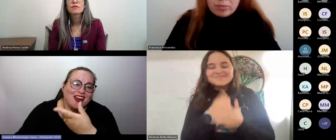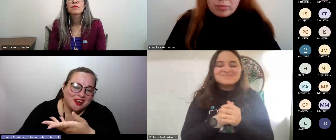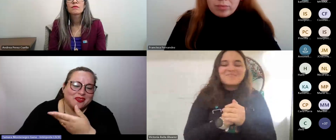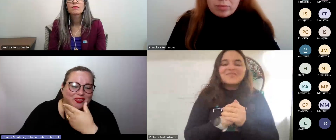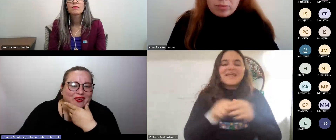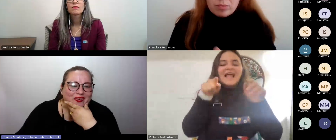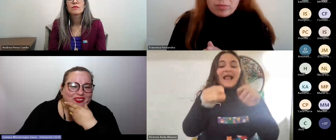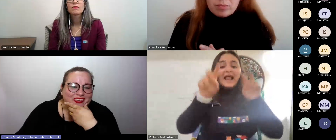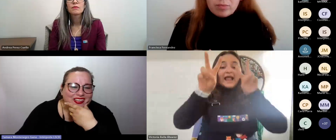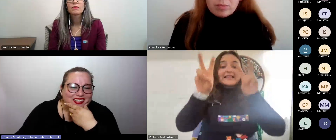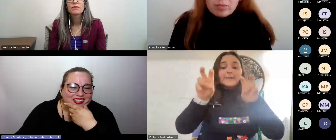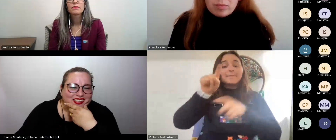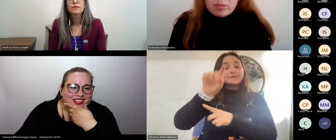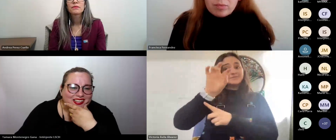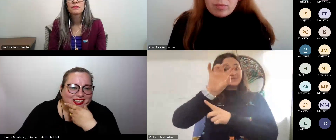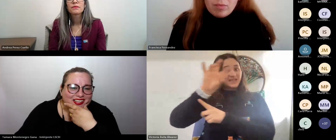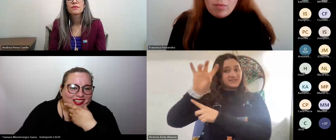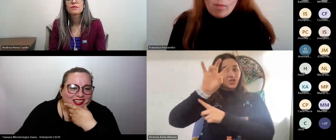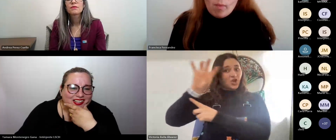desde ahora. Y ahora responda.